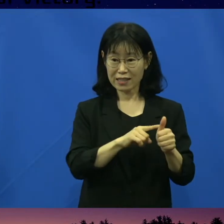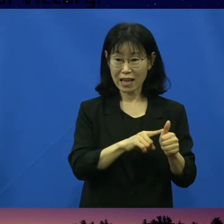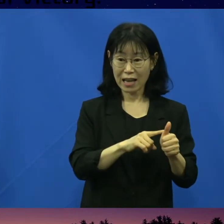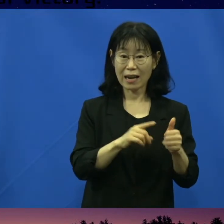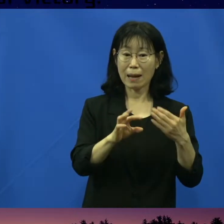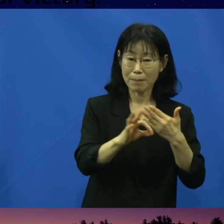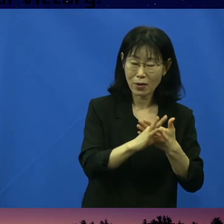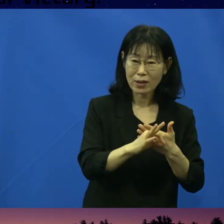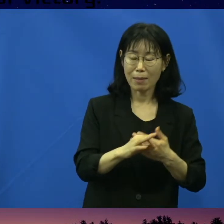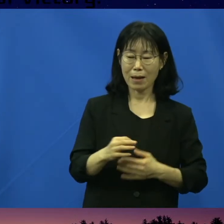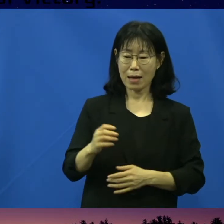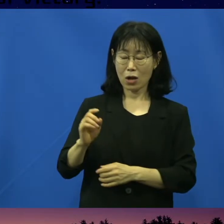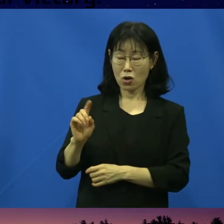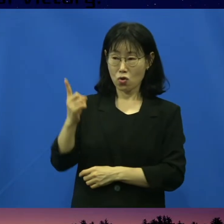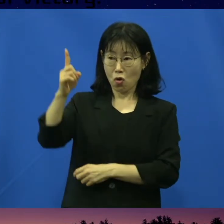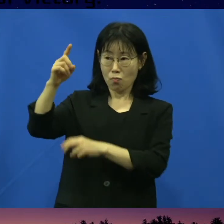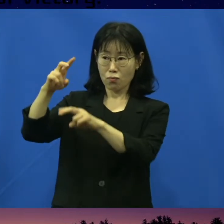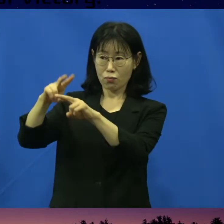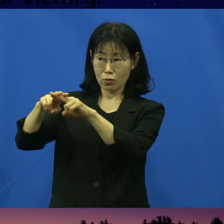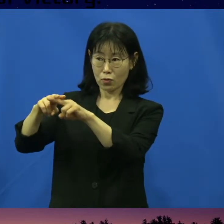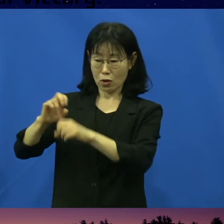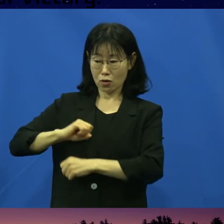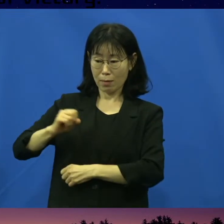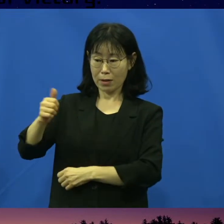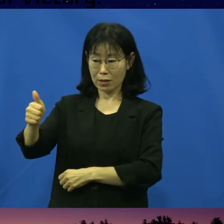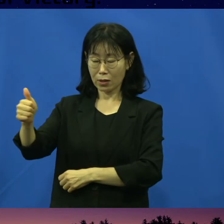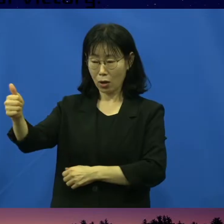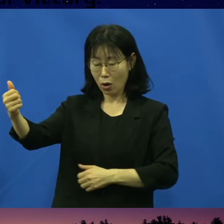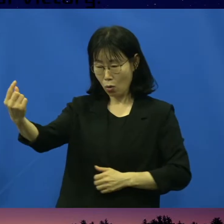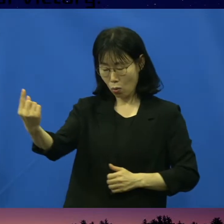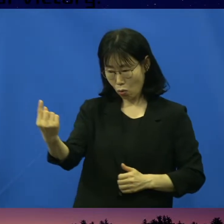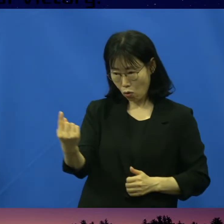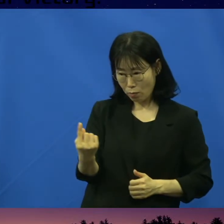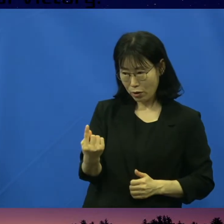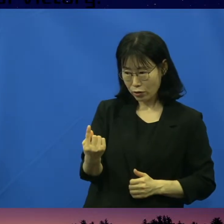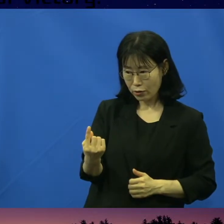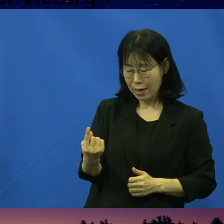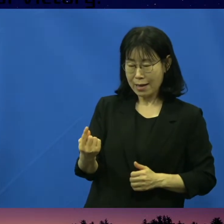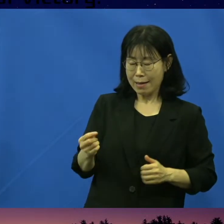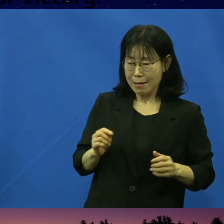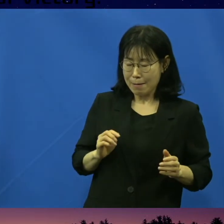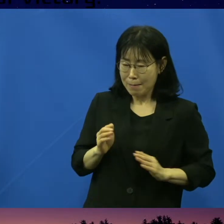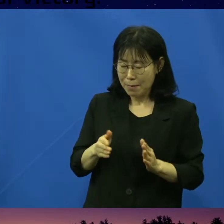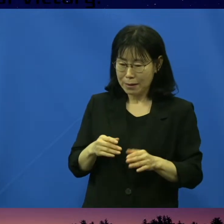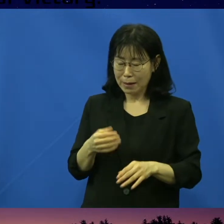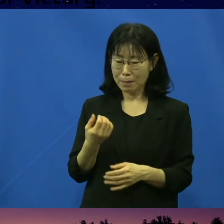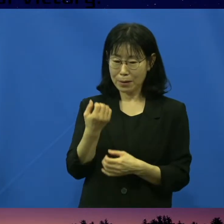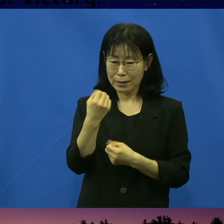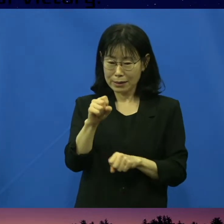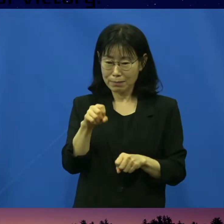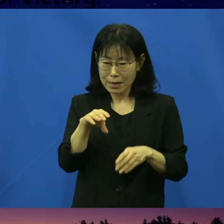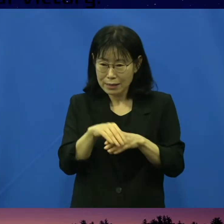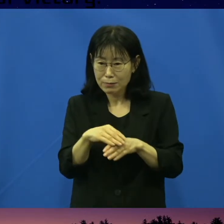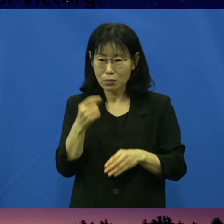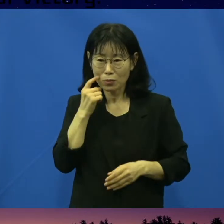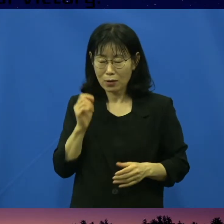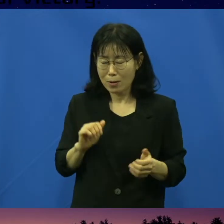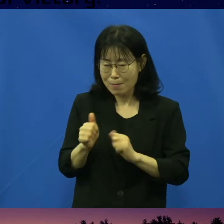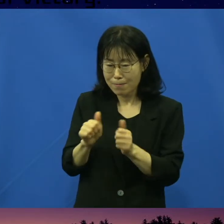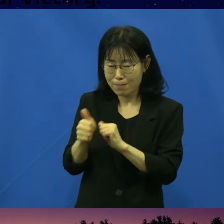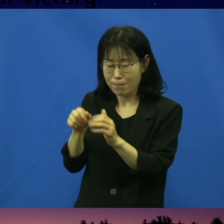완전히 환영위원들 막 이름 해가지고 옷 한복 입고 막 기다리고 있을 거예요. 그냥 한복은 아니겠지만.